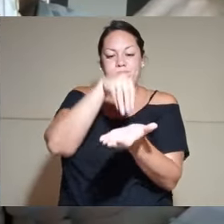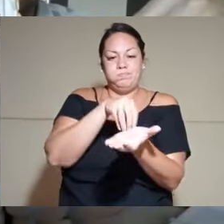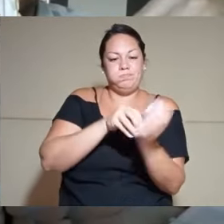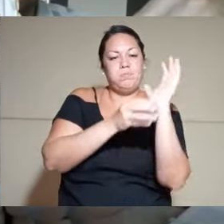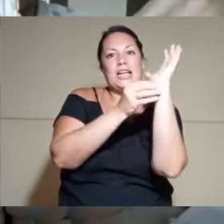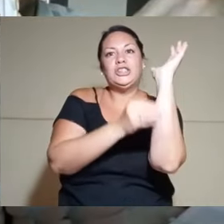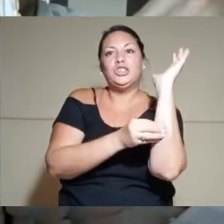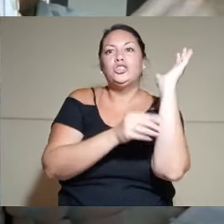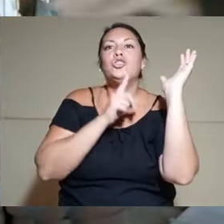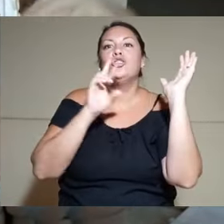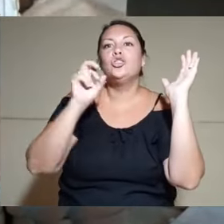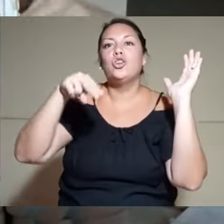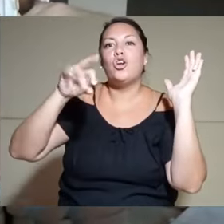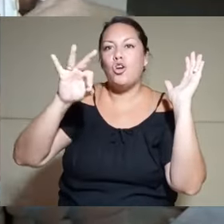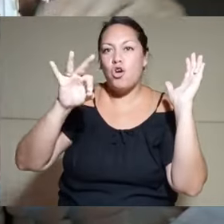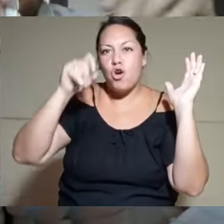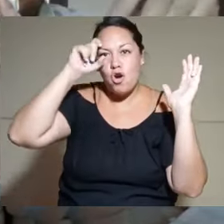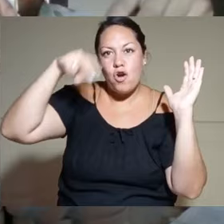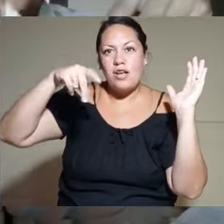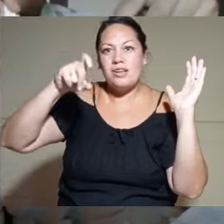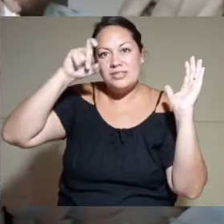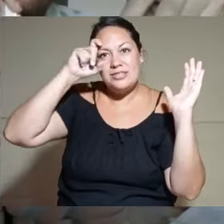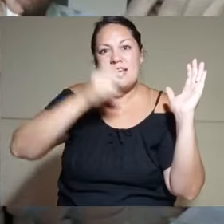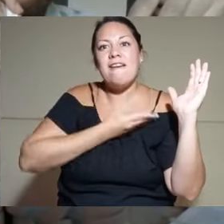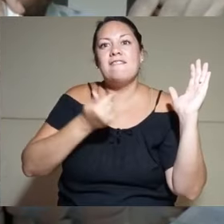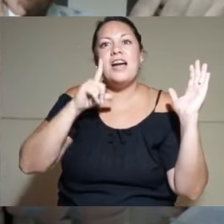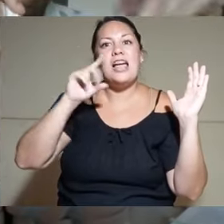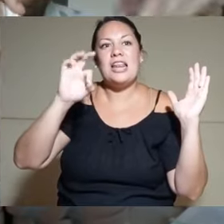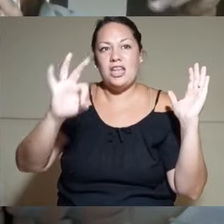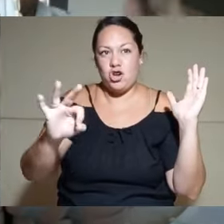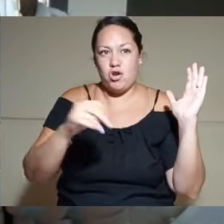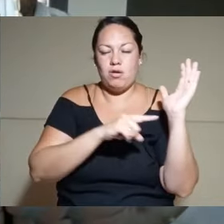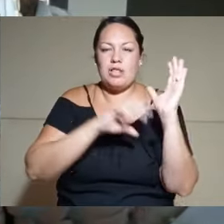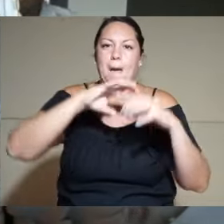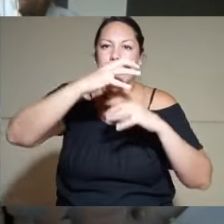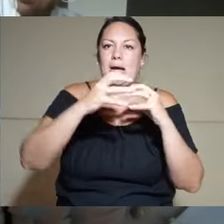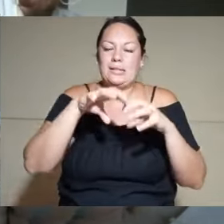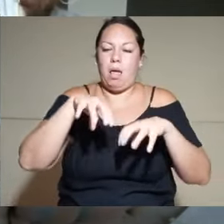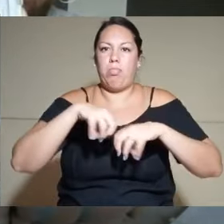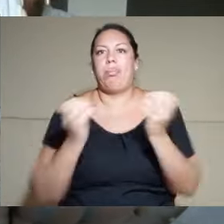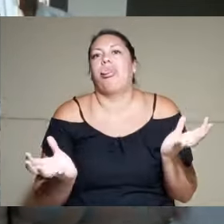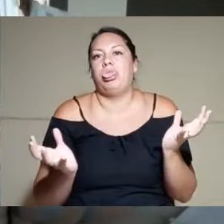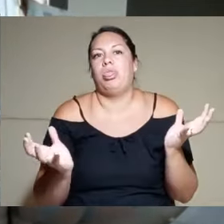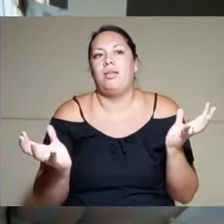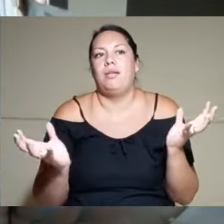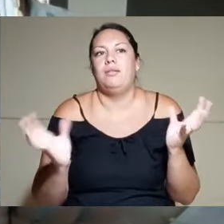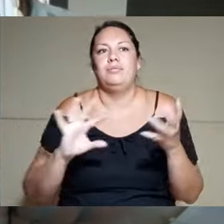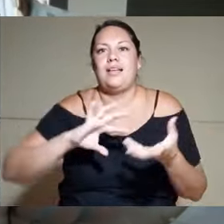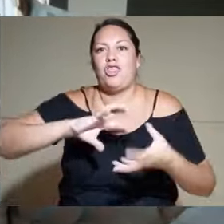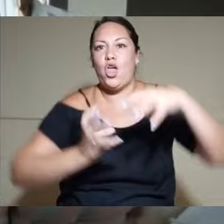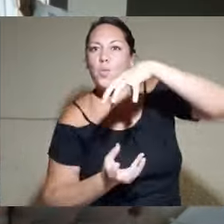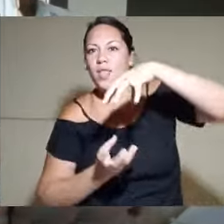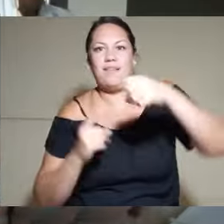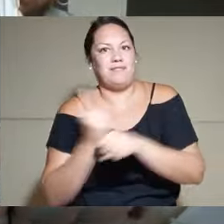hipófisis. ¿Ah? Y detrás tenemos el tronco encefálico. ¿Sí? Si yo lo que pasa es que se me va a